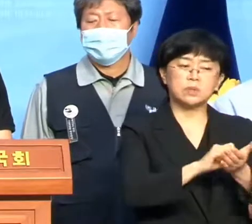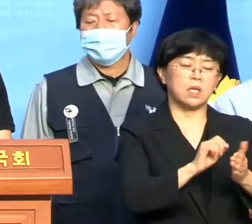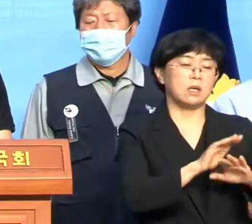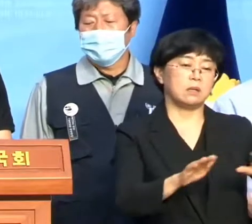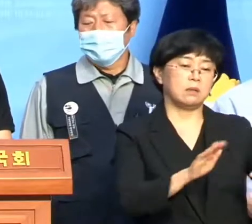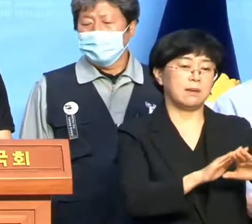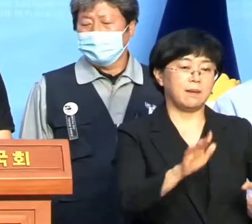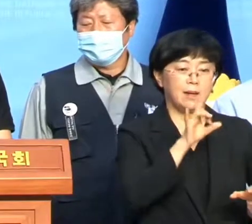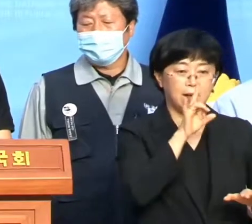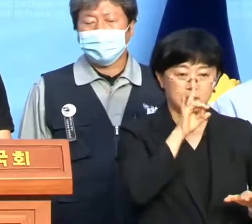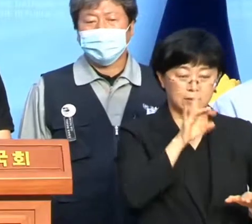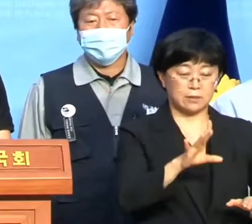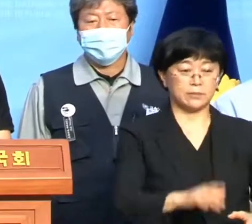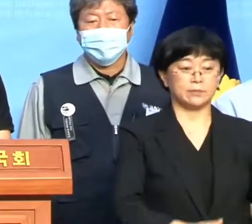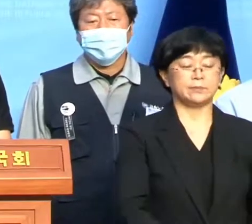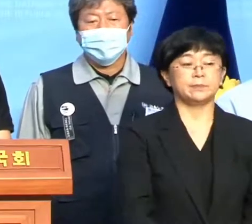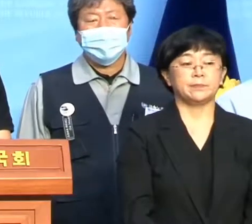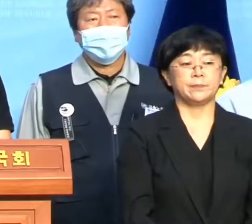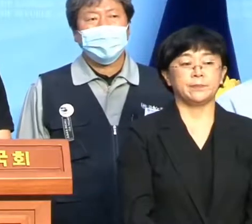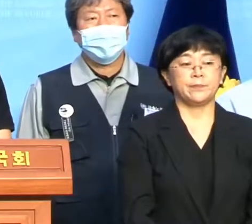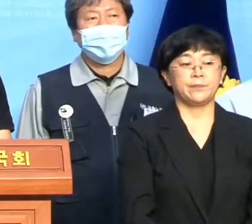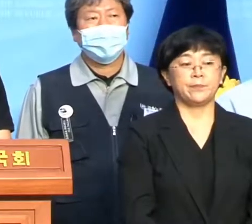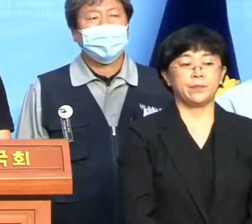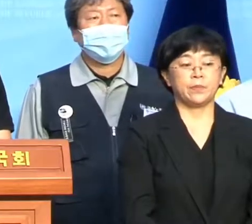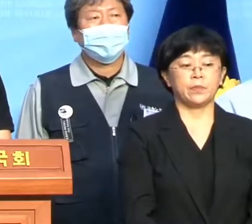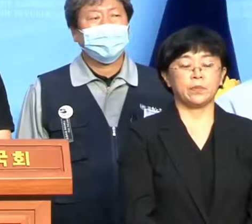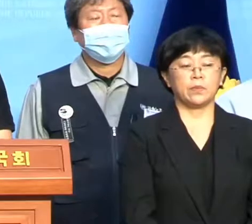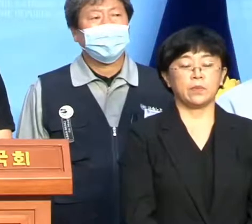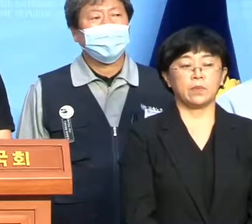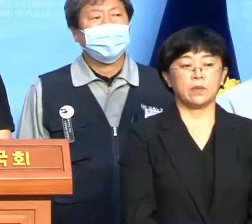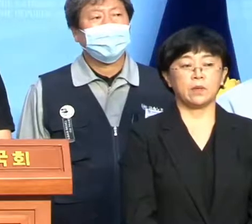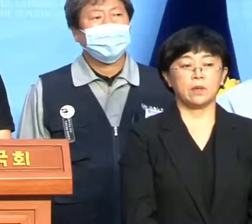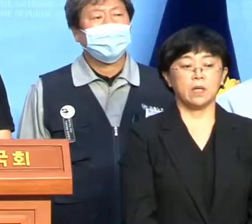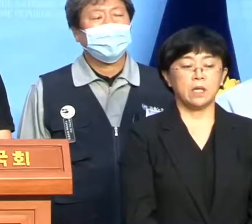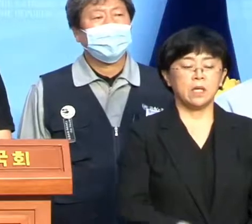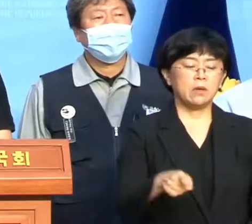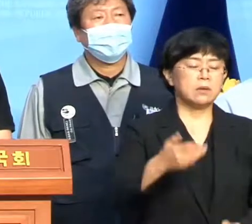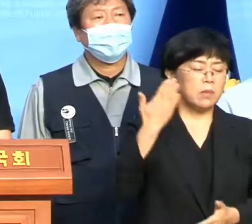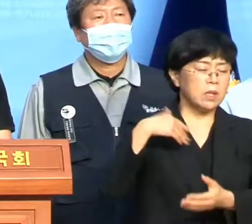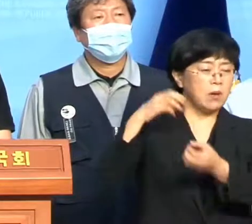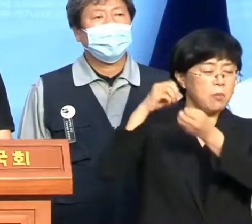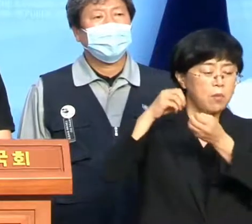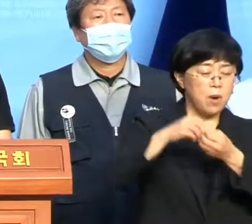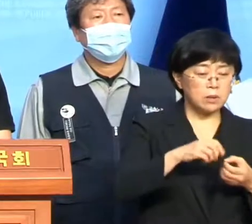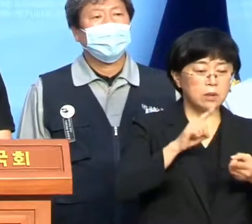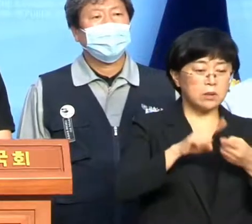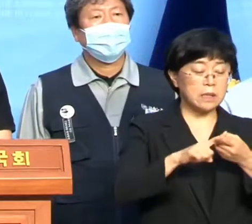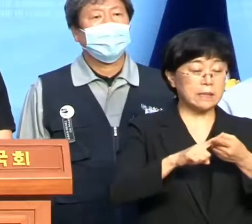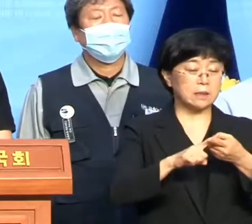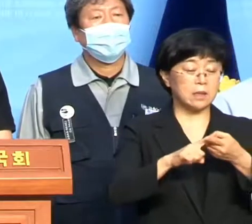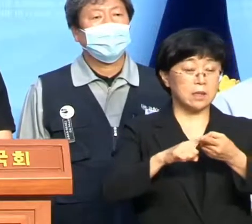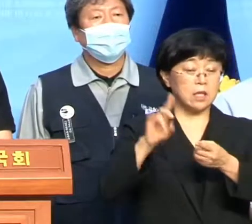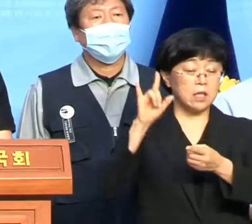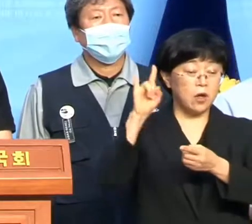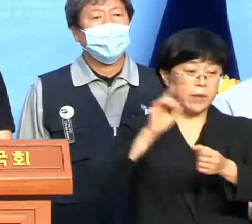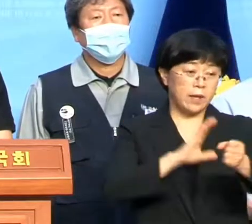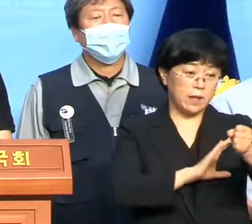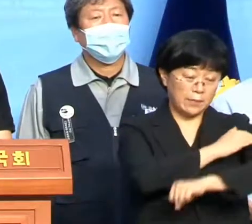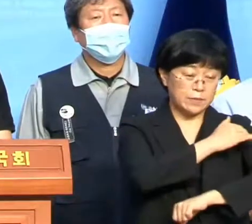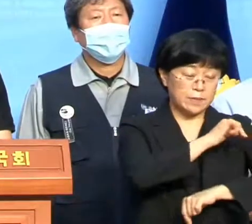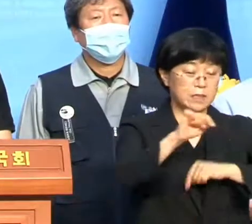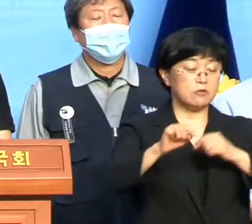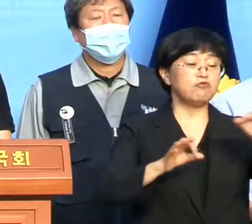해결되지 않는다 이것은 전형적인 갑질 영향 이자 무능함을